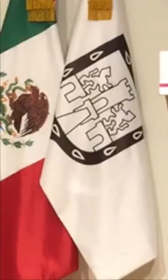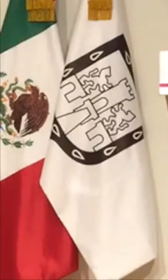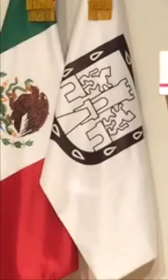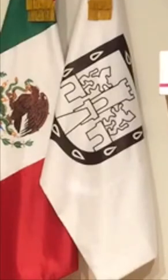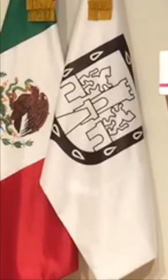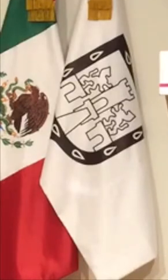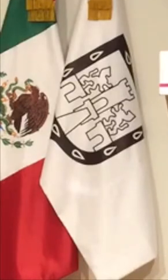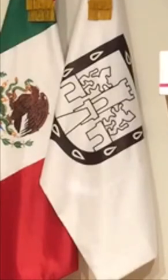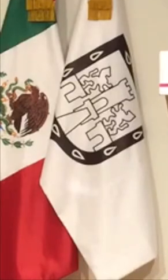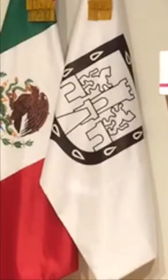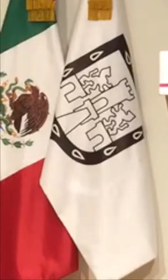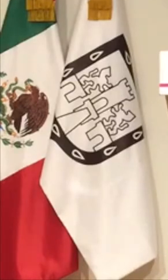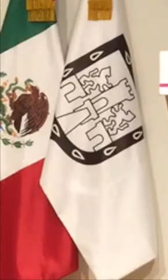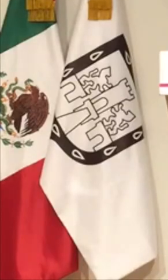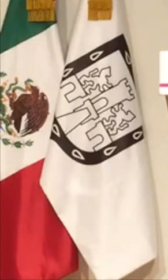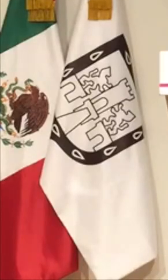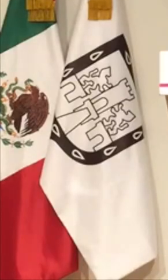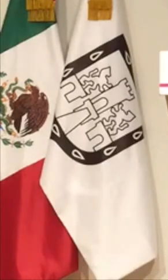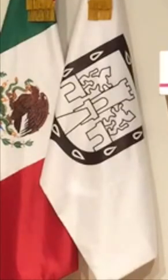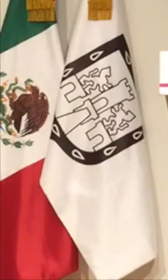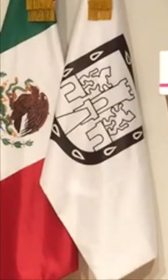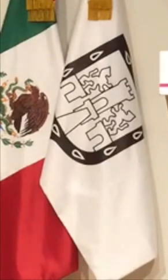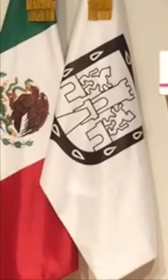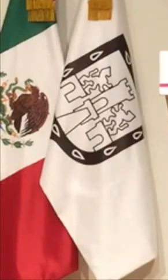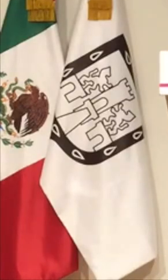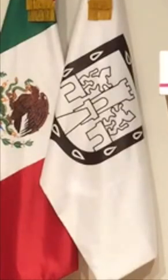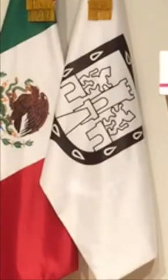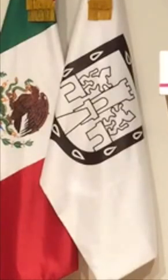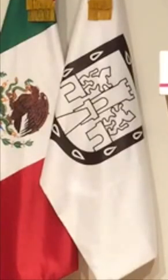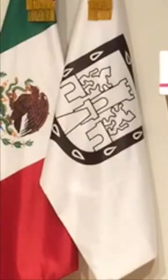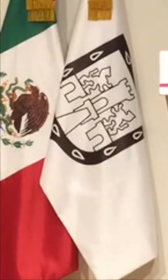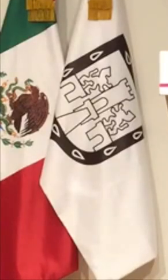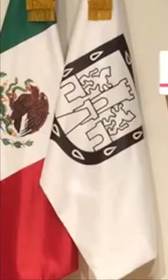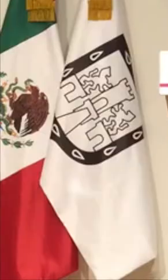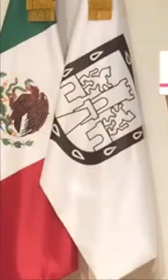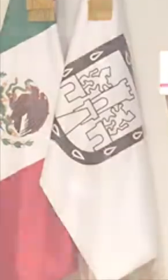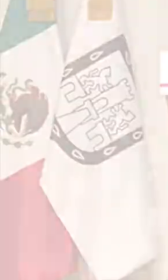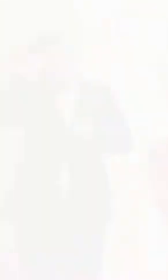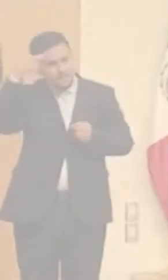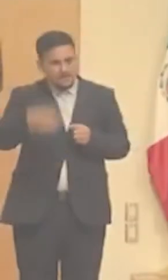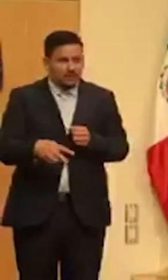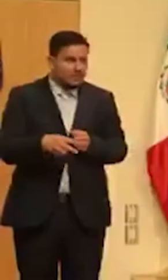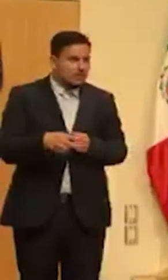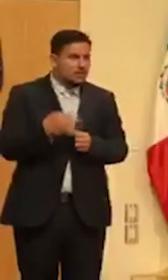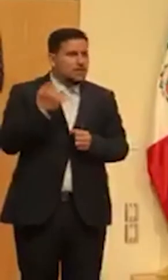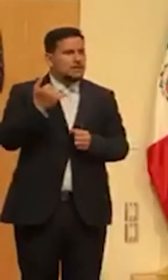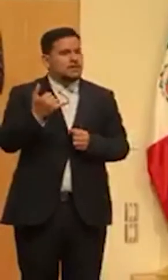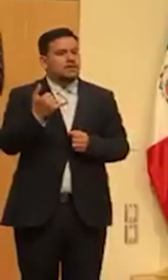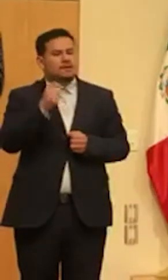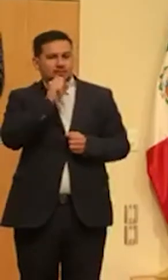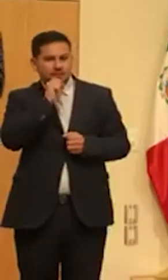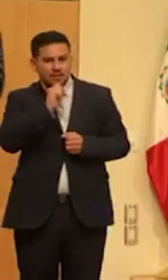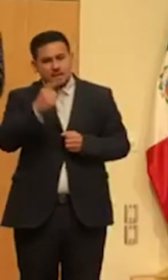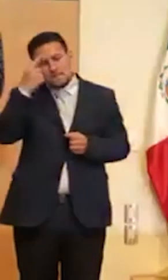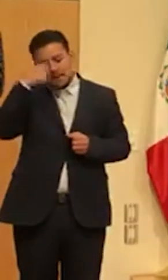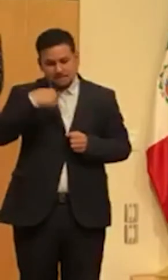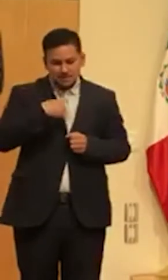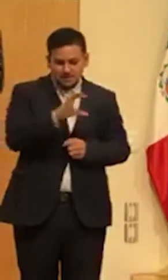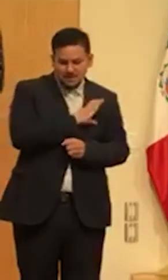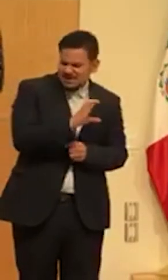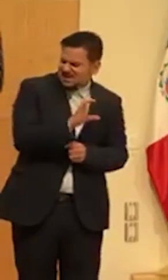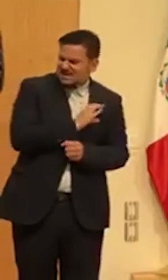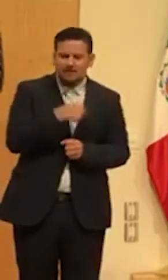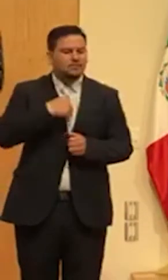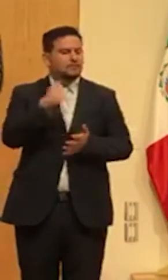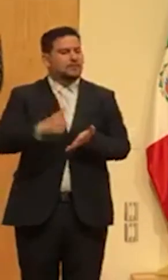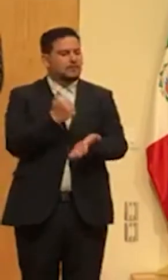como coordinador nacional del proyecto de gobierno de coalición de la Alianza por México al Frente. En conferencia de prensa, aclaró que no es un